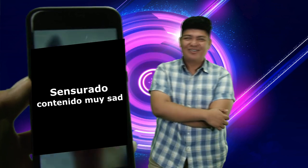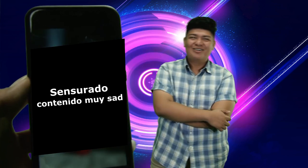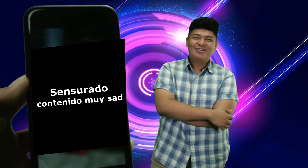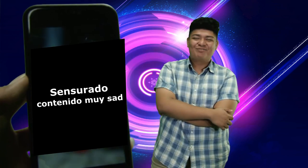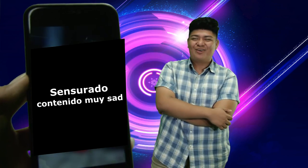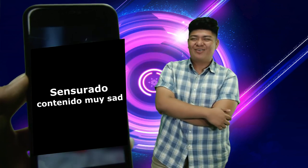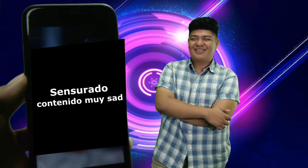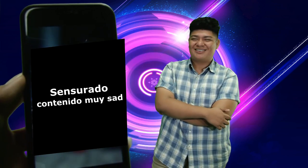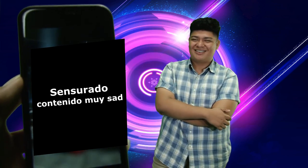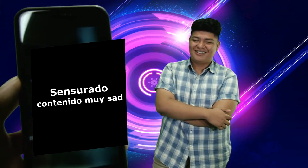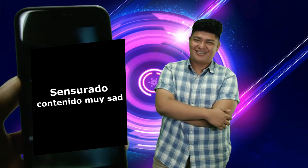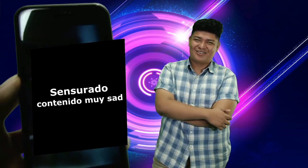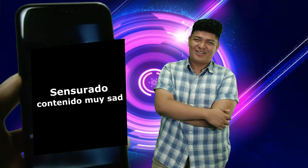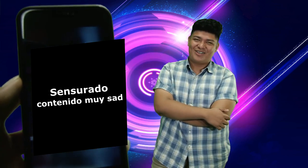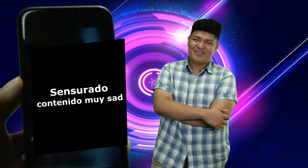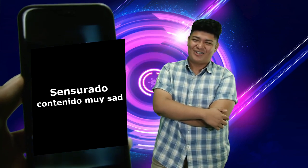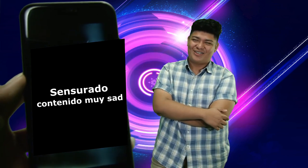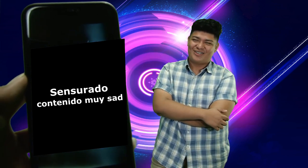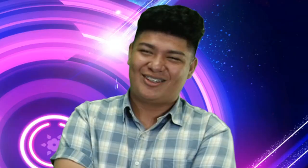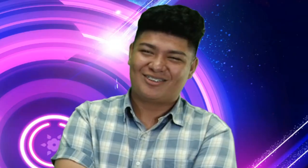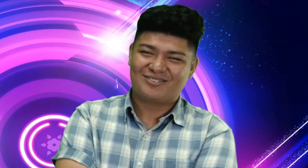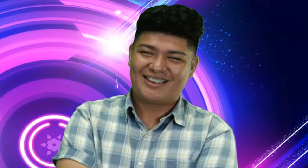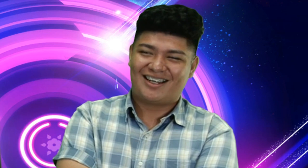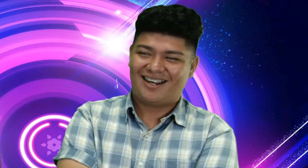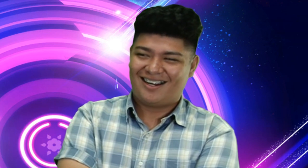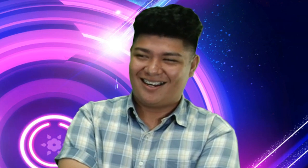un poquito y no mira